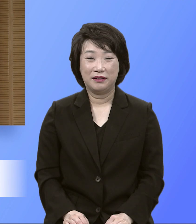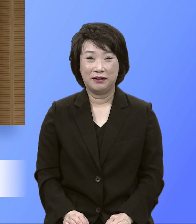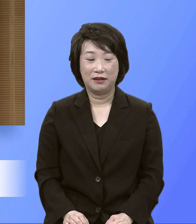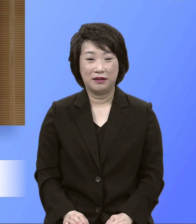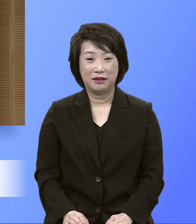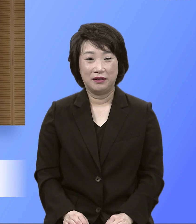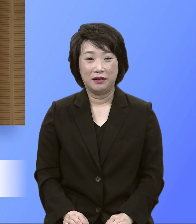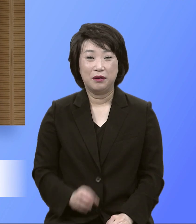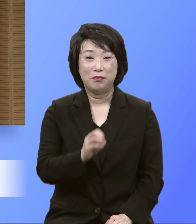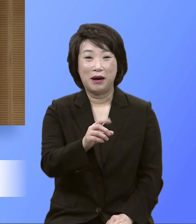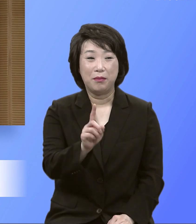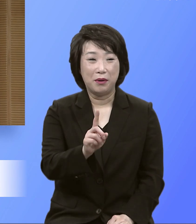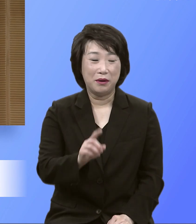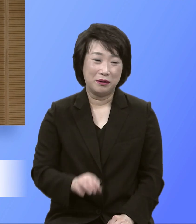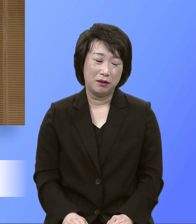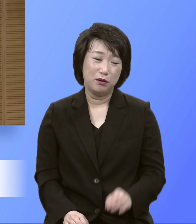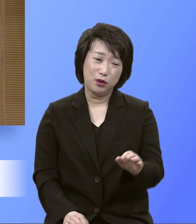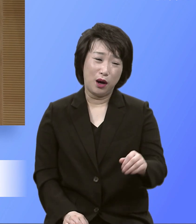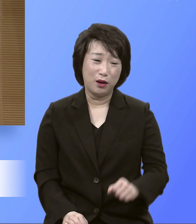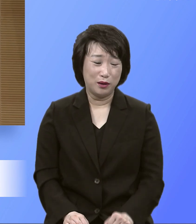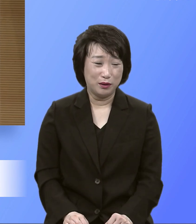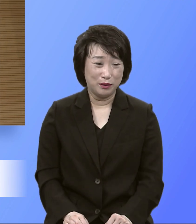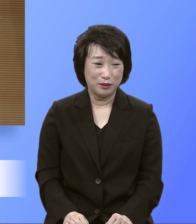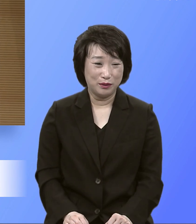그랬죠. 내가, 야,